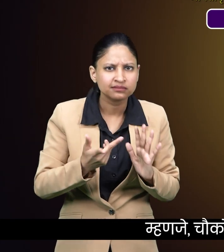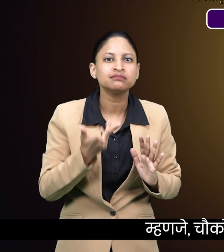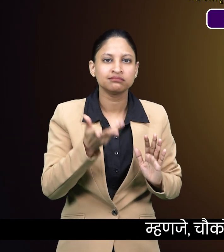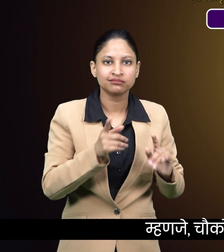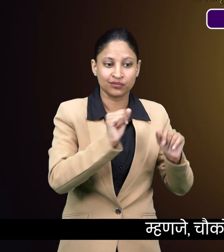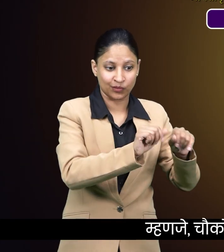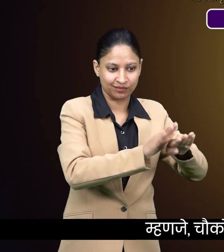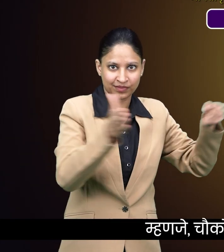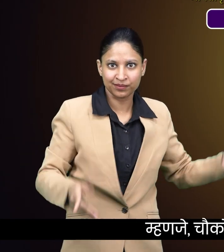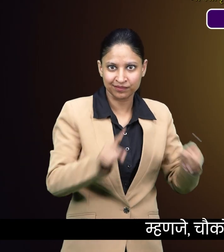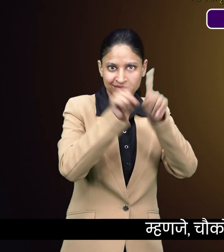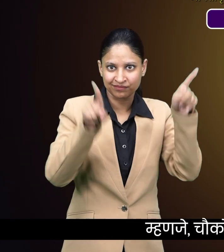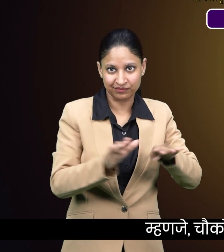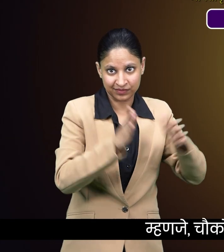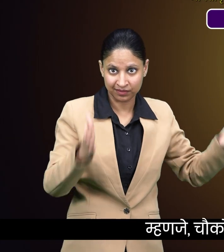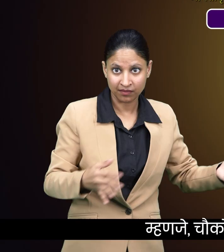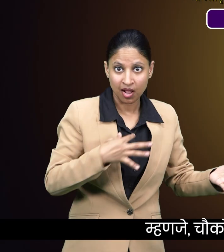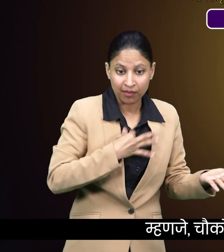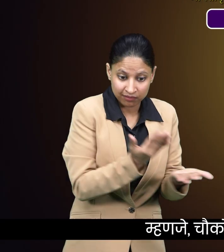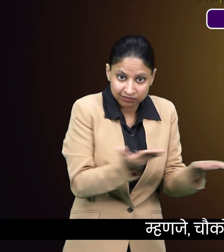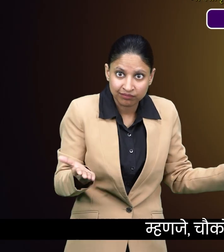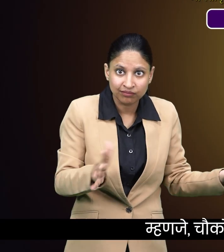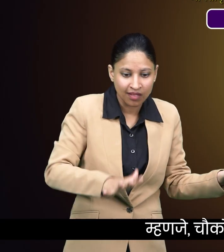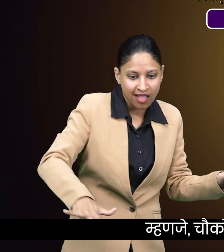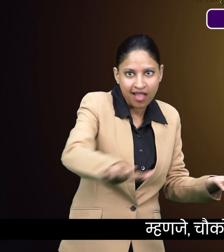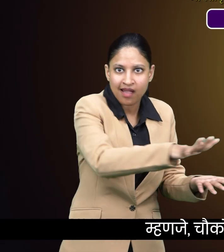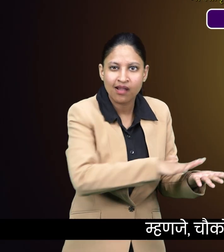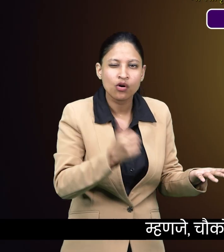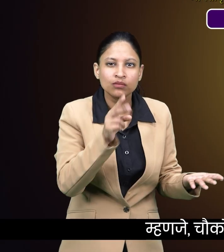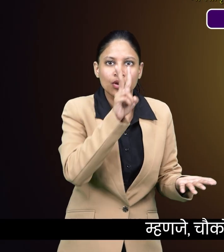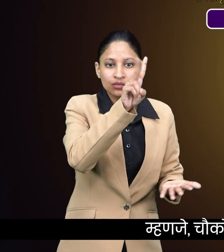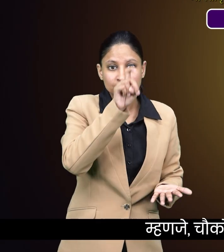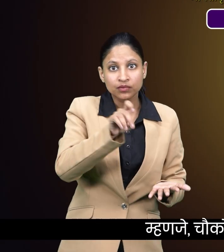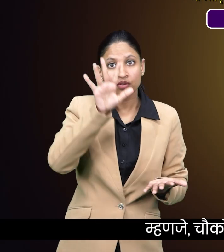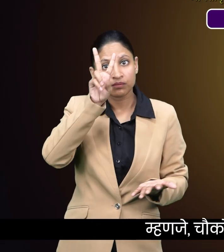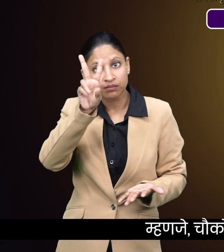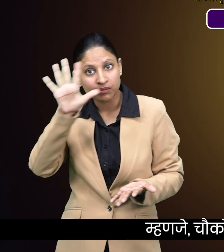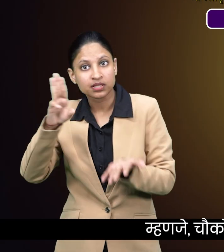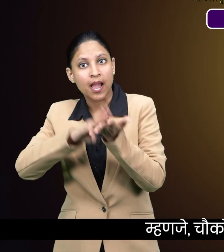म्हणजे चौकोन टेबलसाठी 2.25 चौरस मीटर कपडा लागेल.